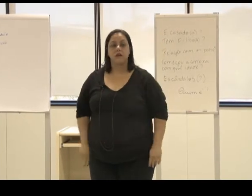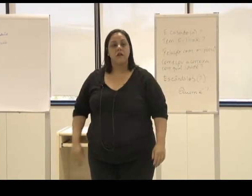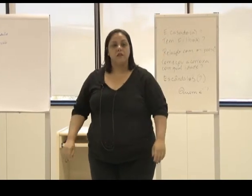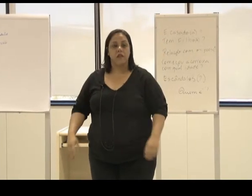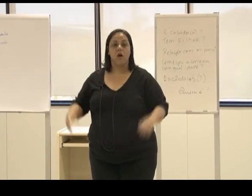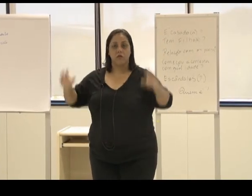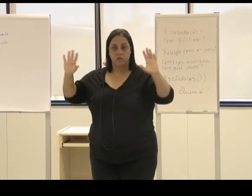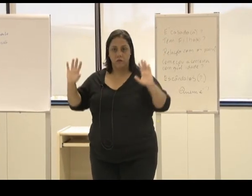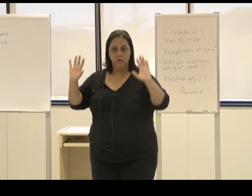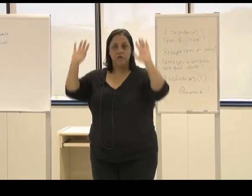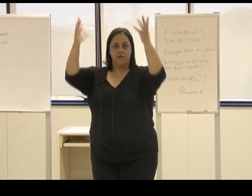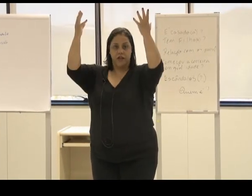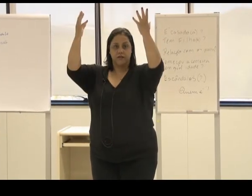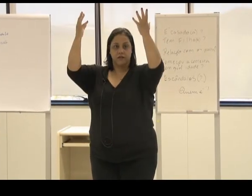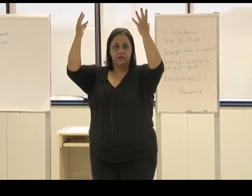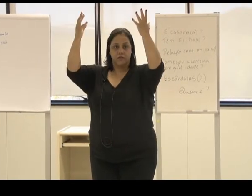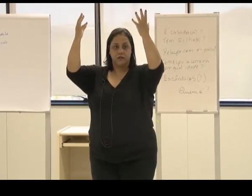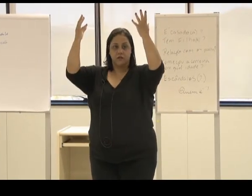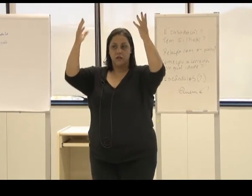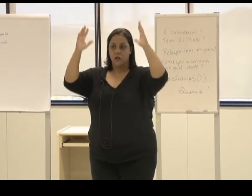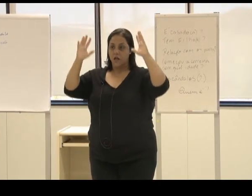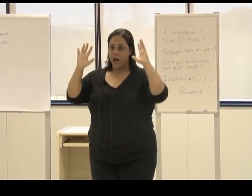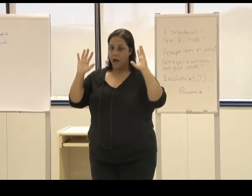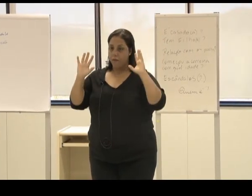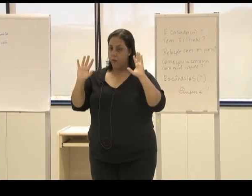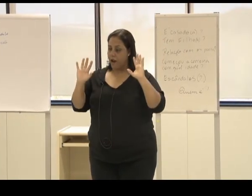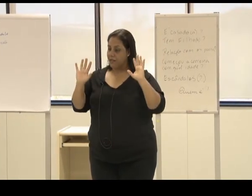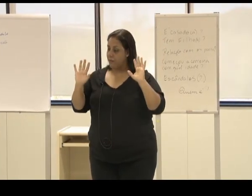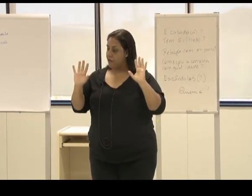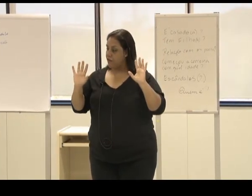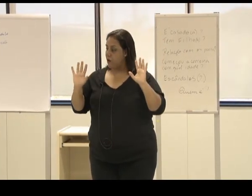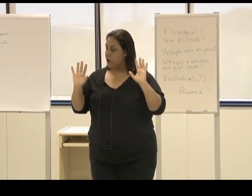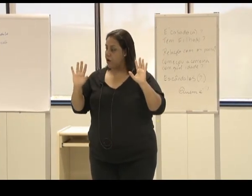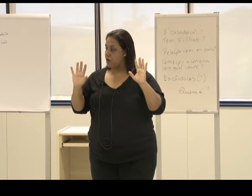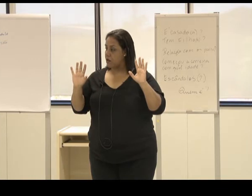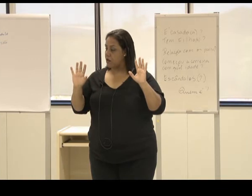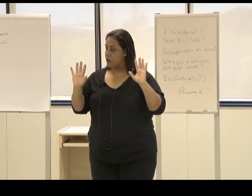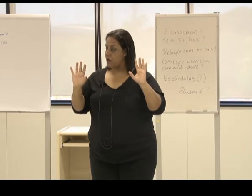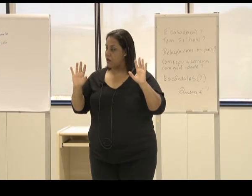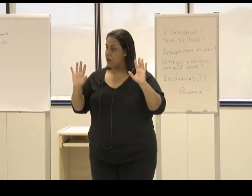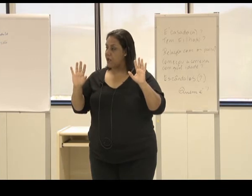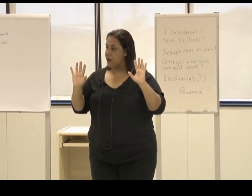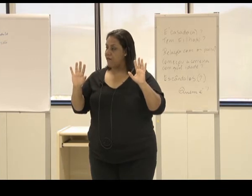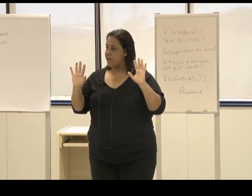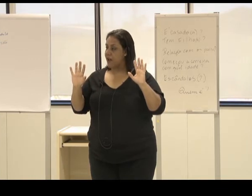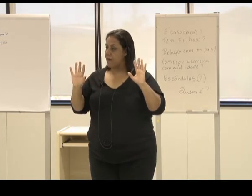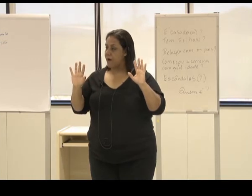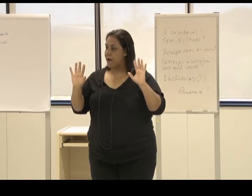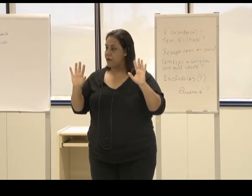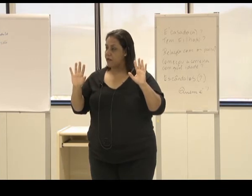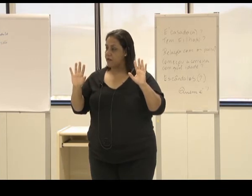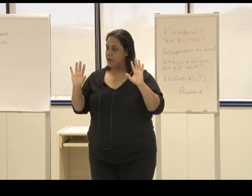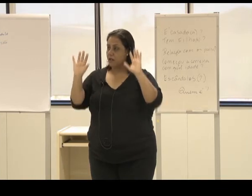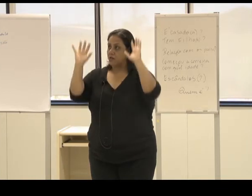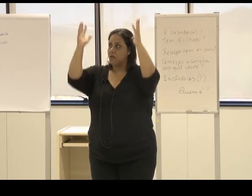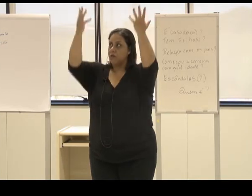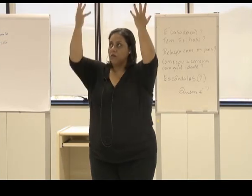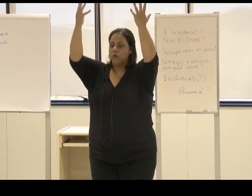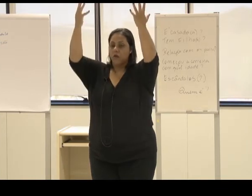não, festa. A mão ela tá para fora e ela vai virar para dentro,